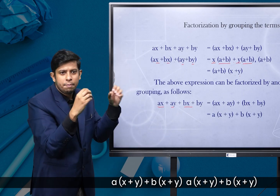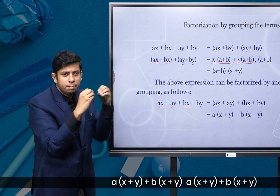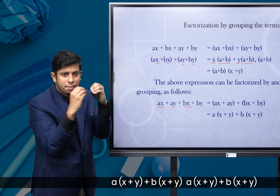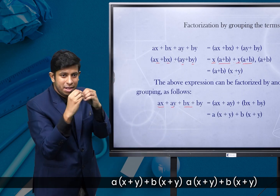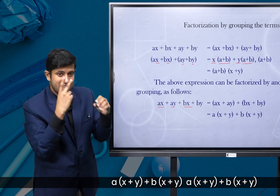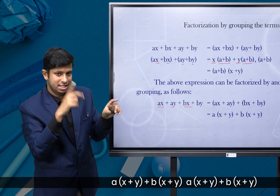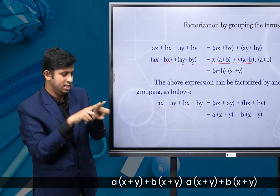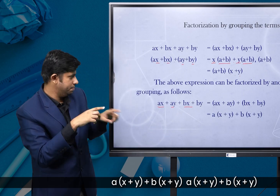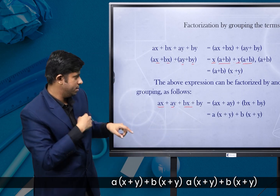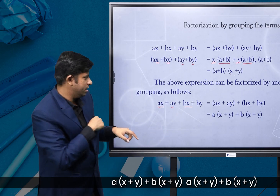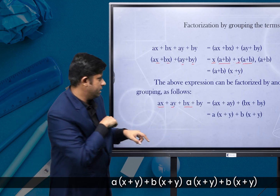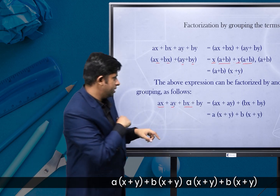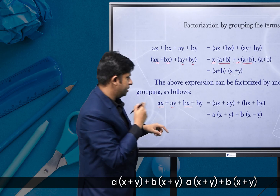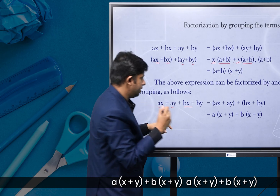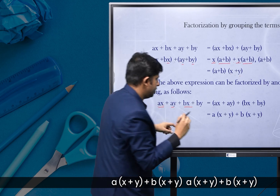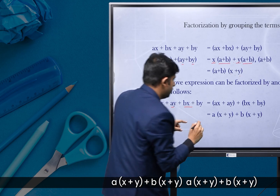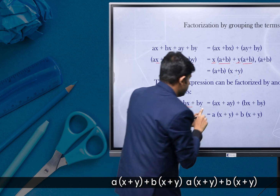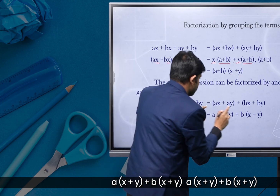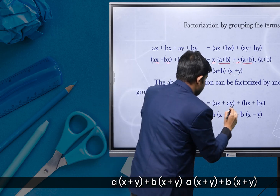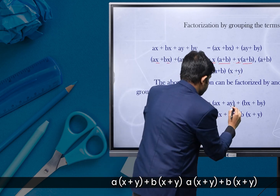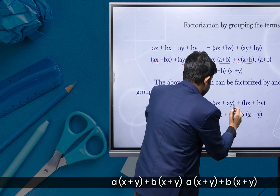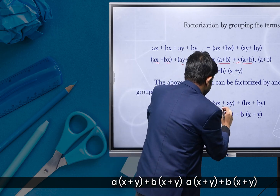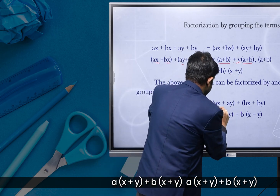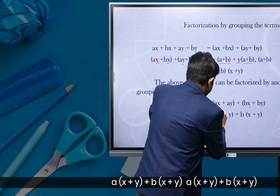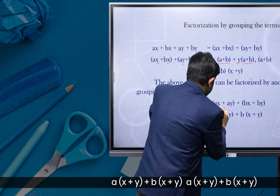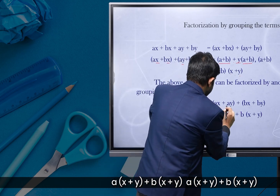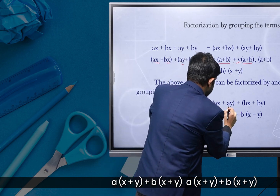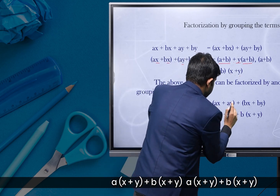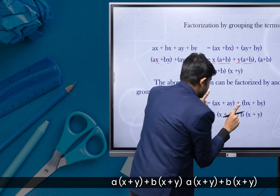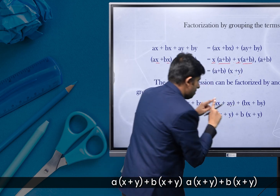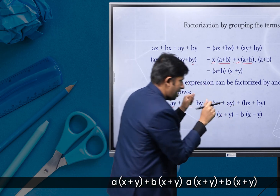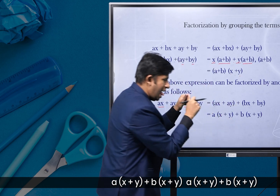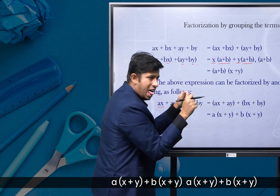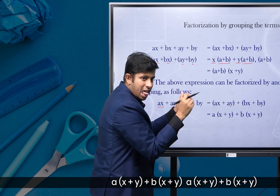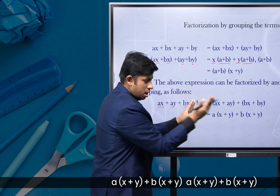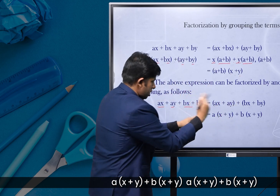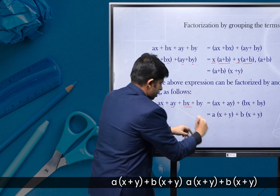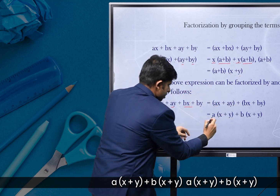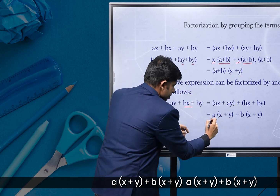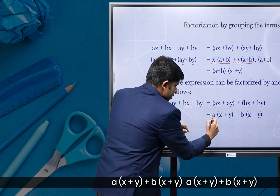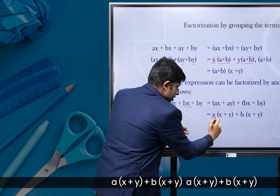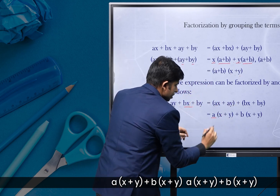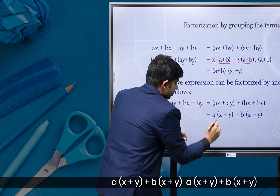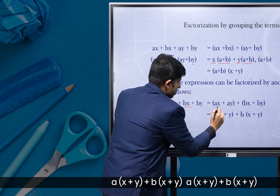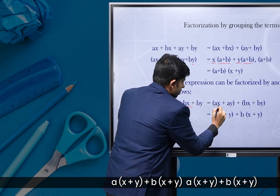बरोबर a कंसाच्या बाहेर आणि कंसाच्या आत x अधिक y अधिक